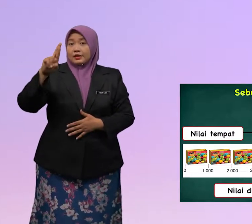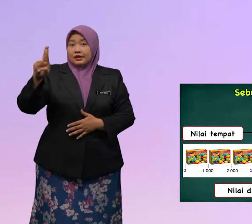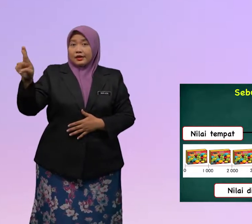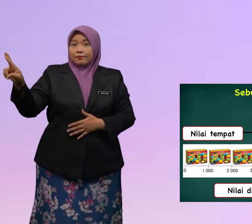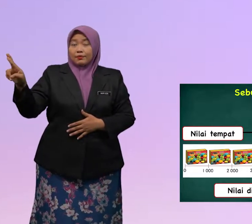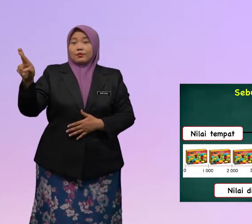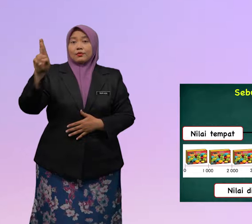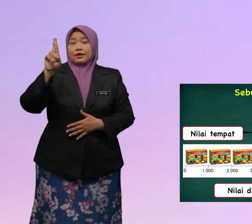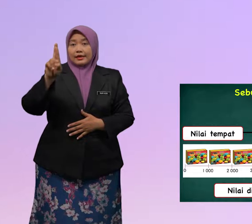5,000,